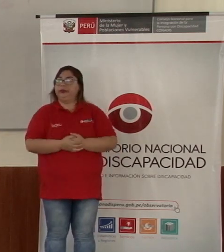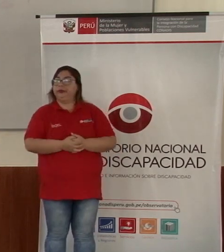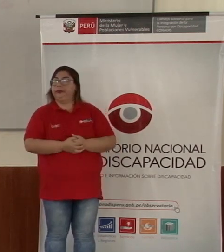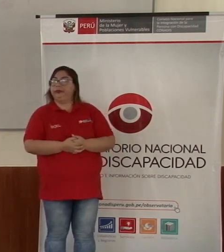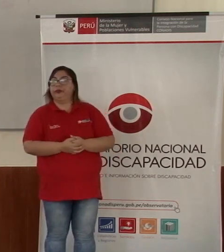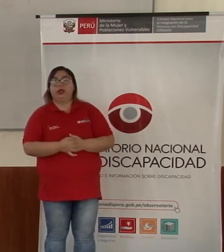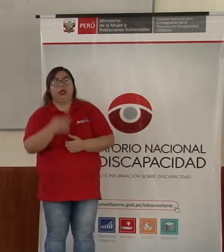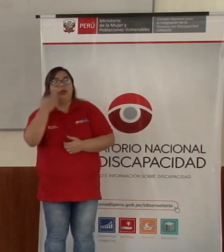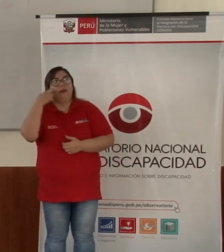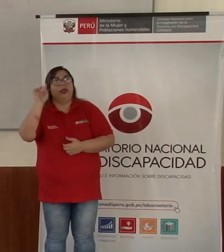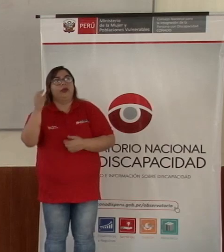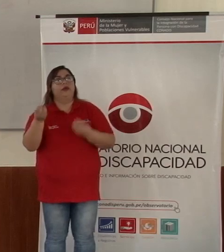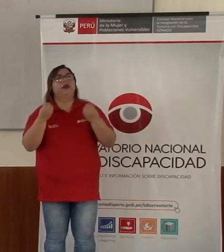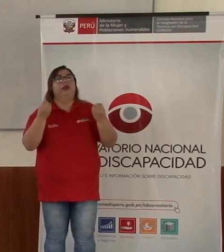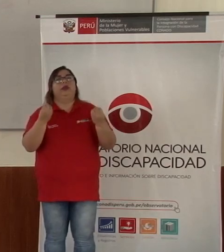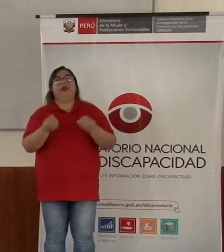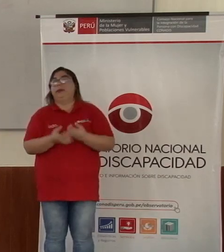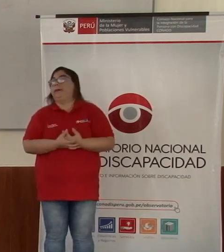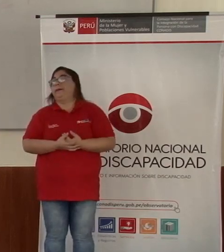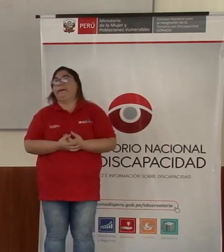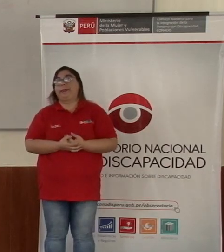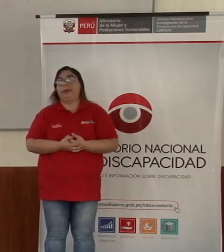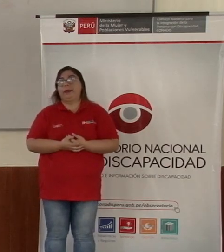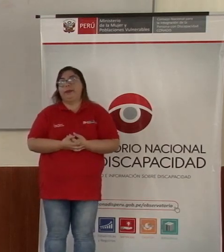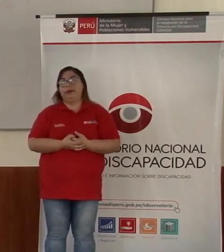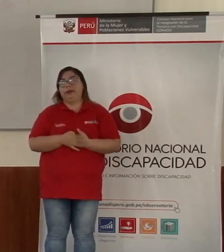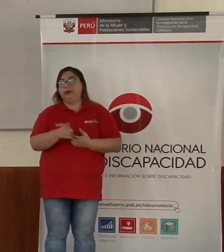Pero, ¿quién